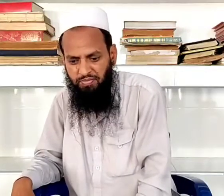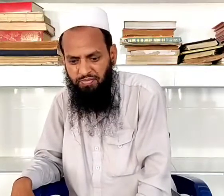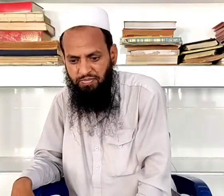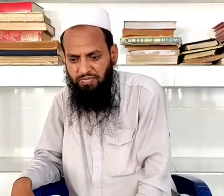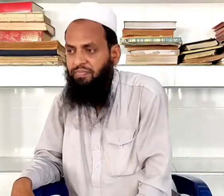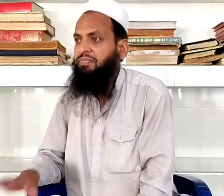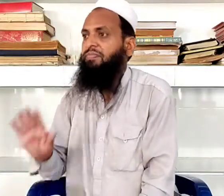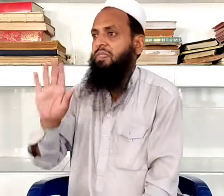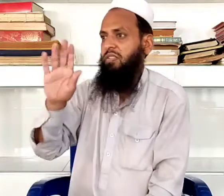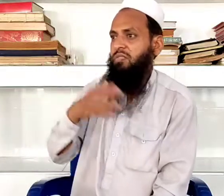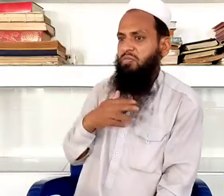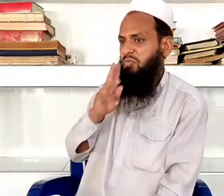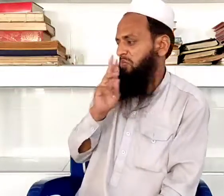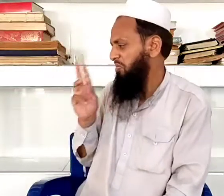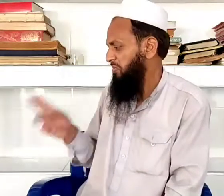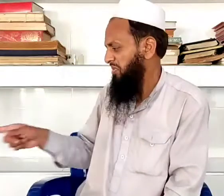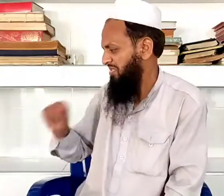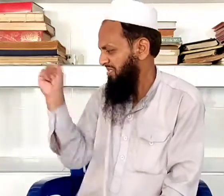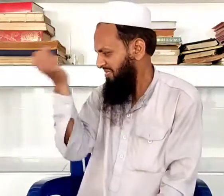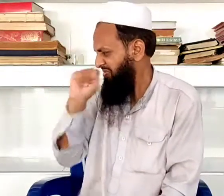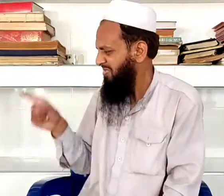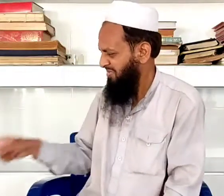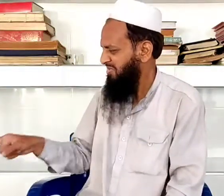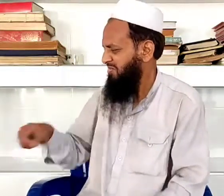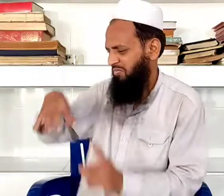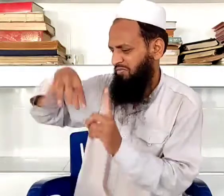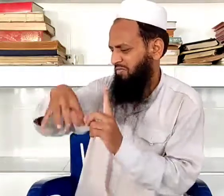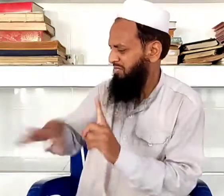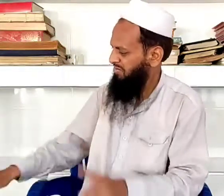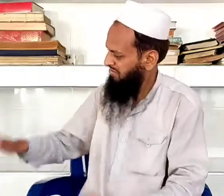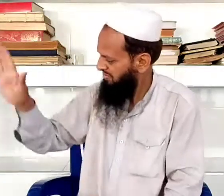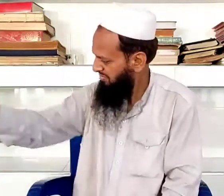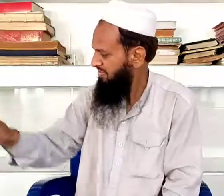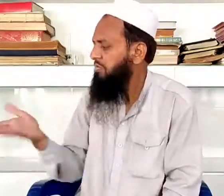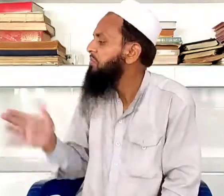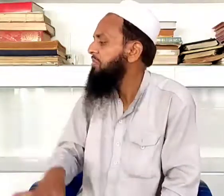کے اندر کچھ بوڑھے لوگ نے عورتیں نے بچے نے انہاں دی نگرانی واسطے بھی